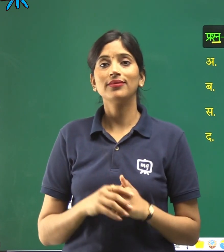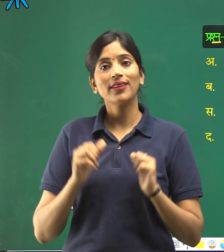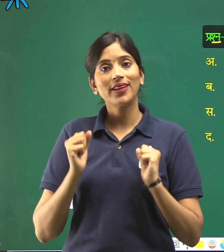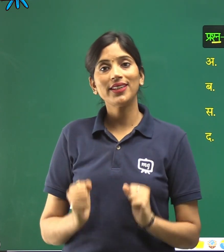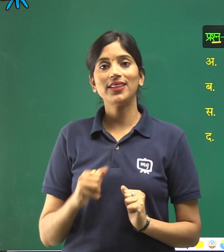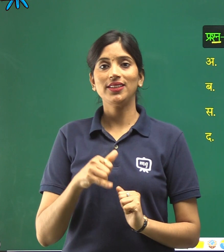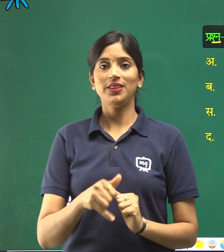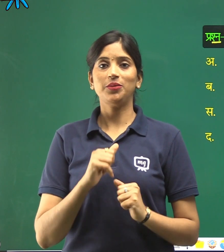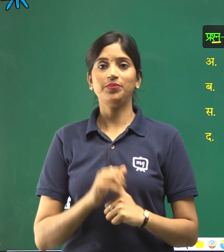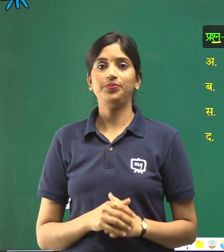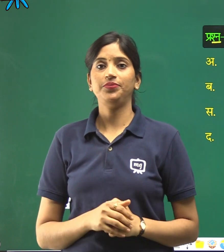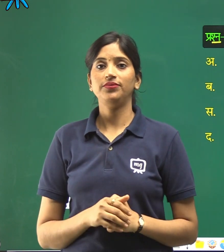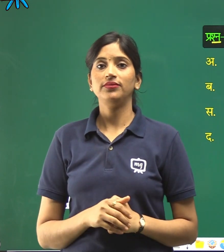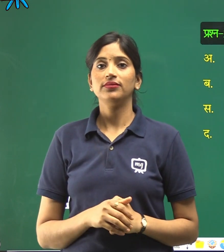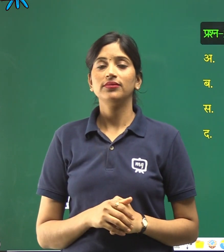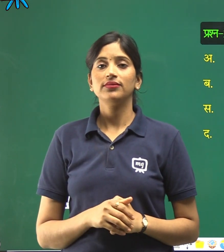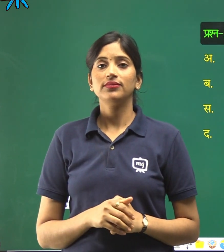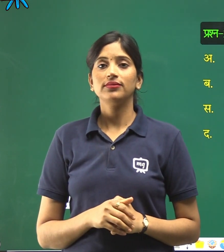रहते हैं।